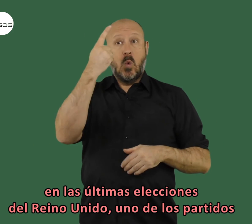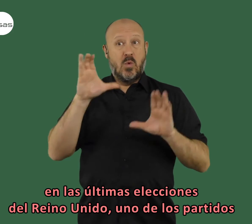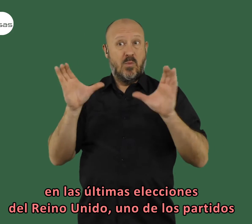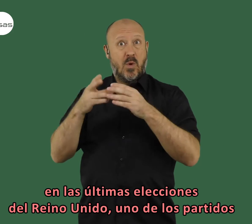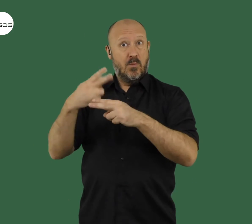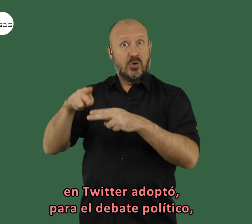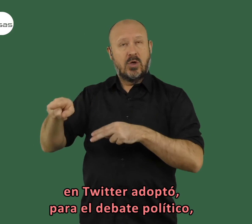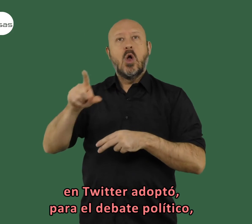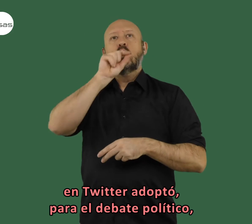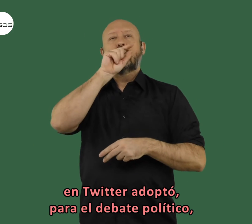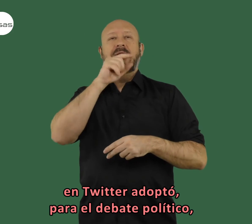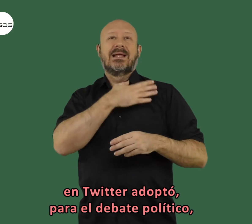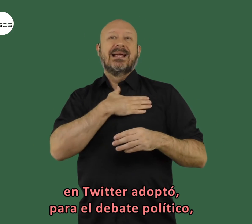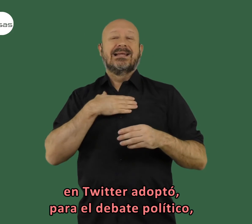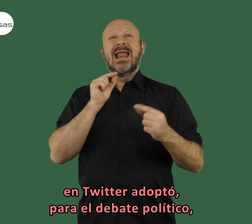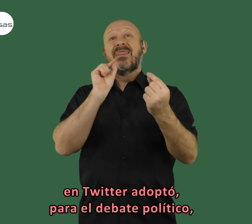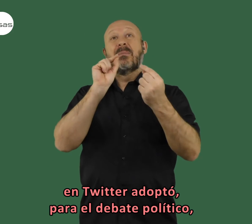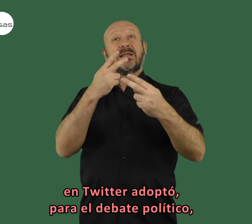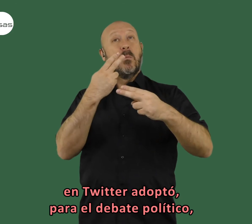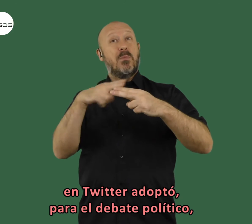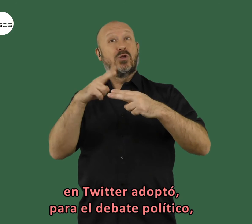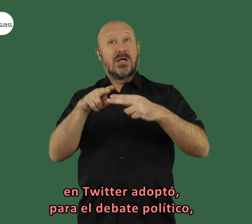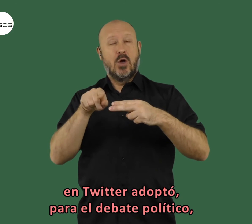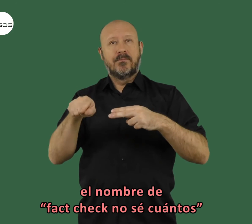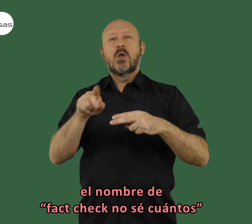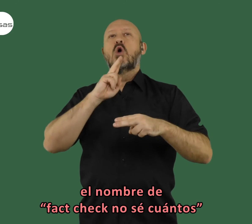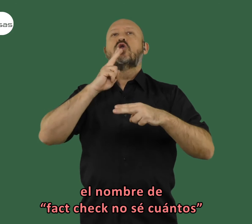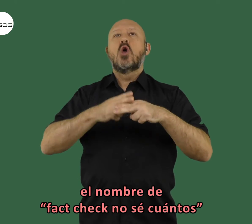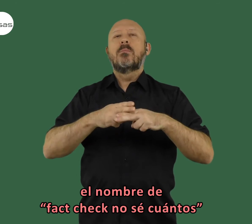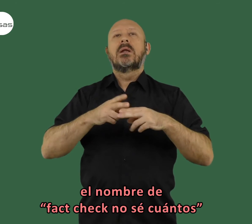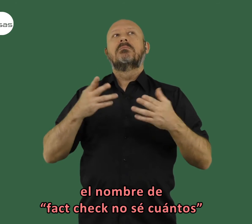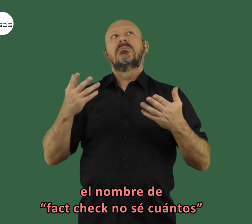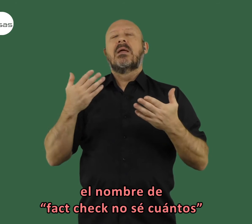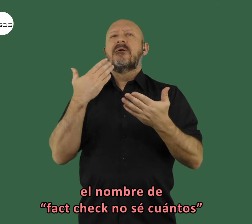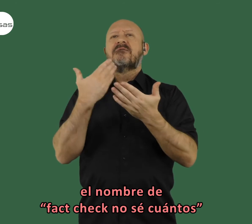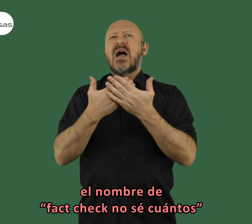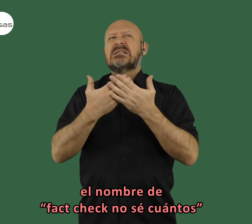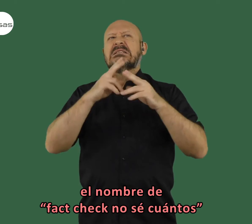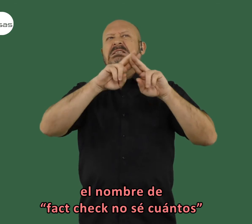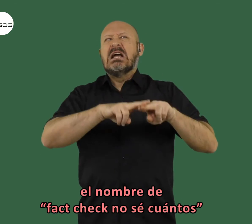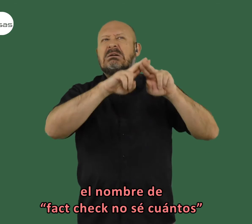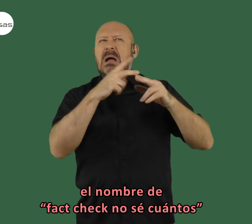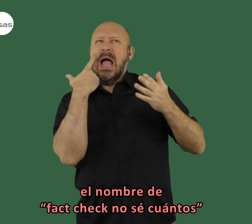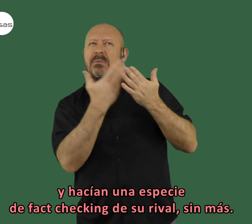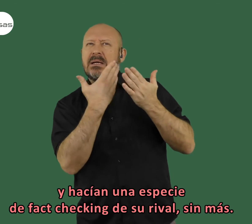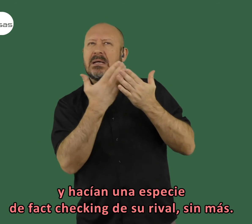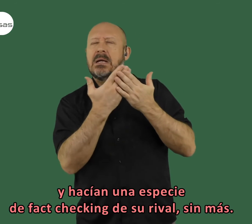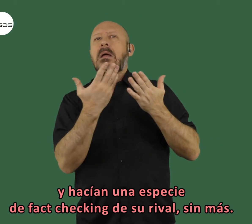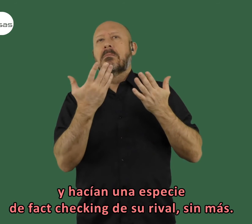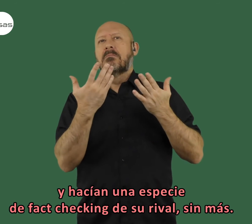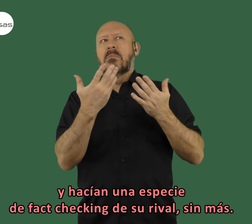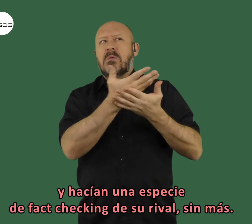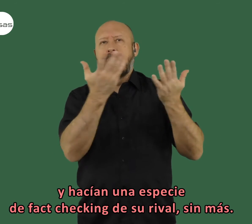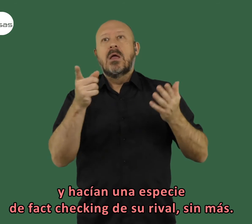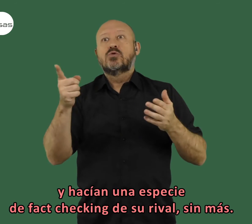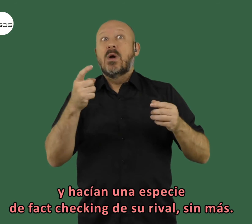Unido, uno de los partidos en Twitter adoptó para el debate político el nombre de pues, fact-check no sé cuántos. Y hacían